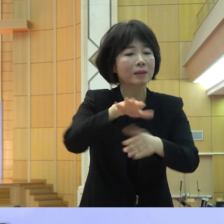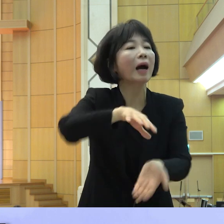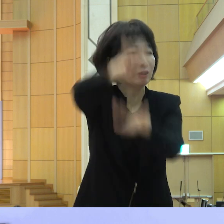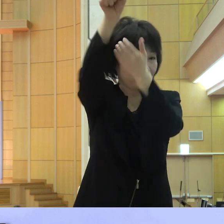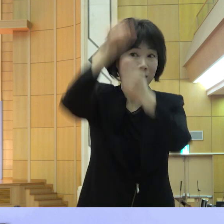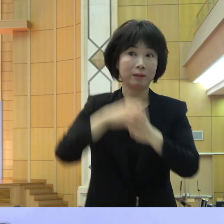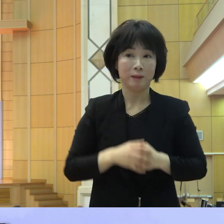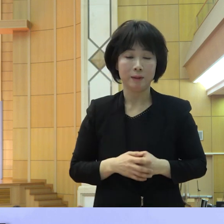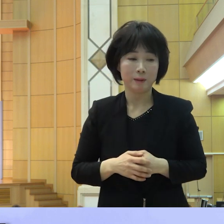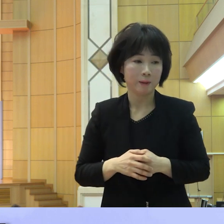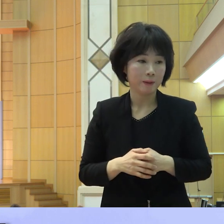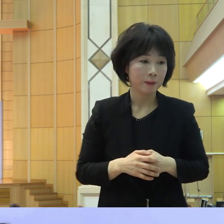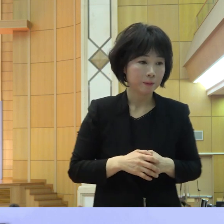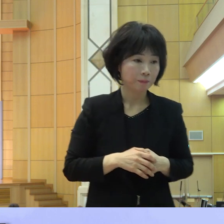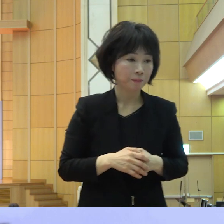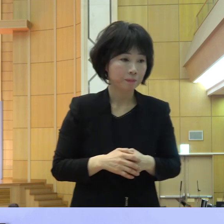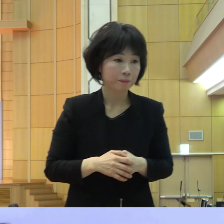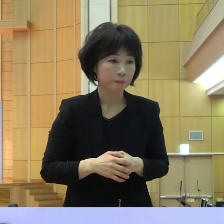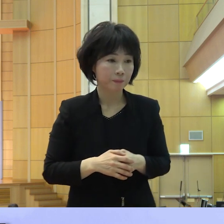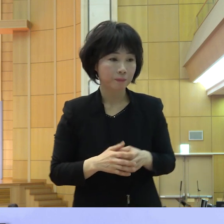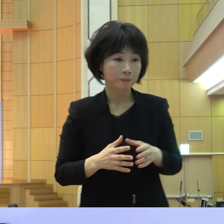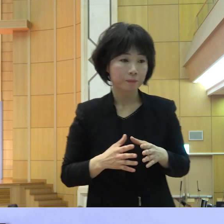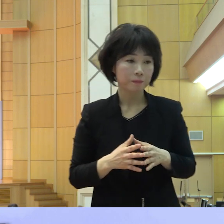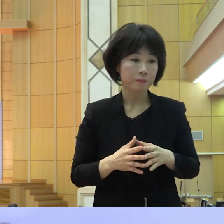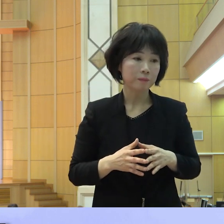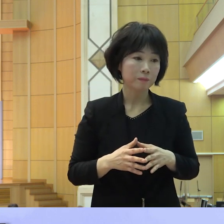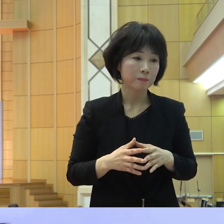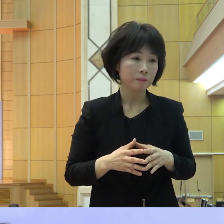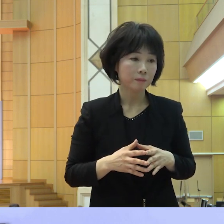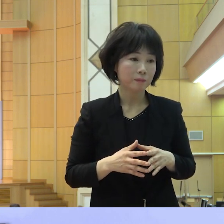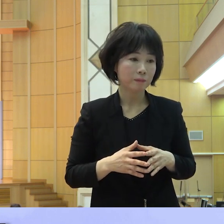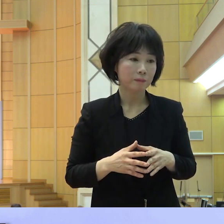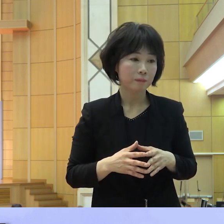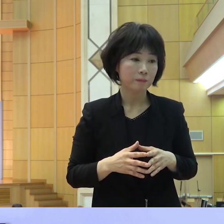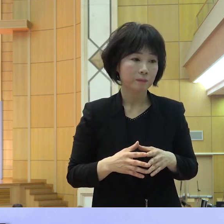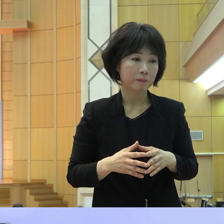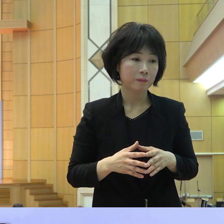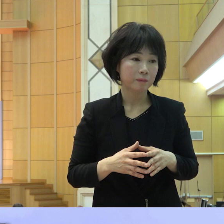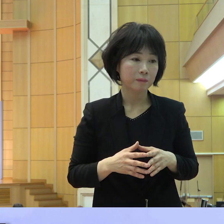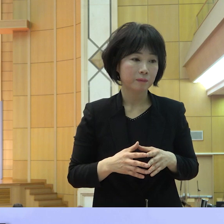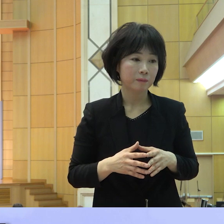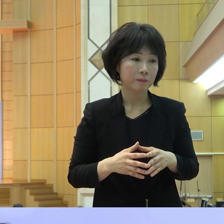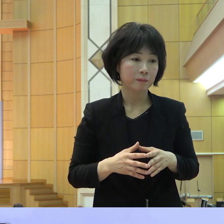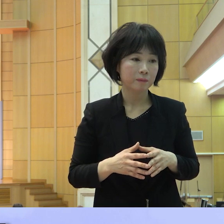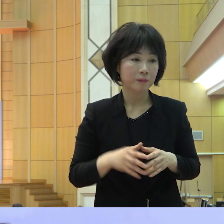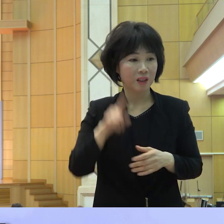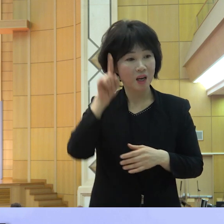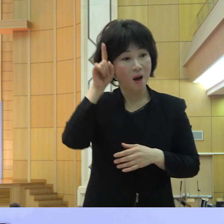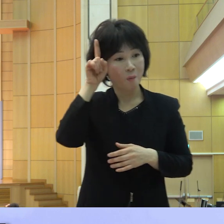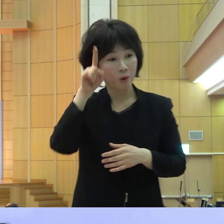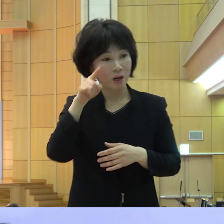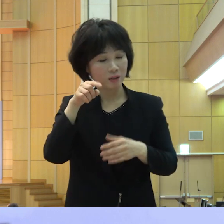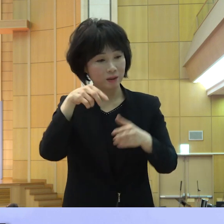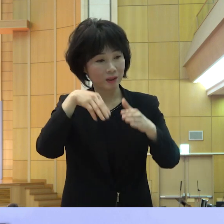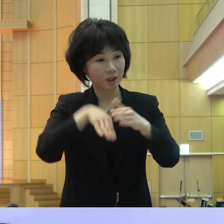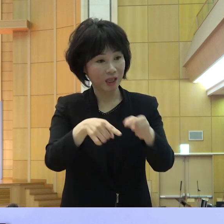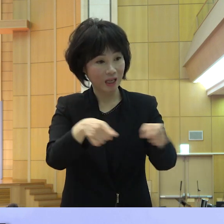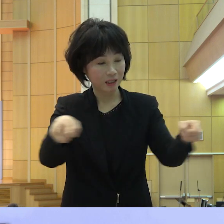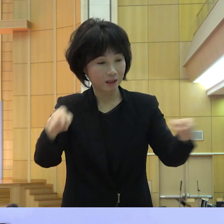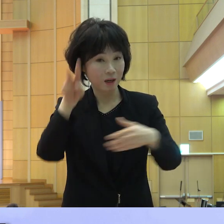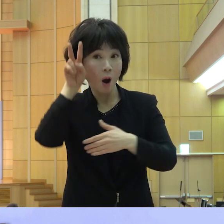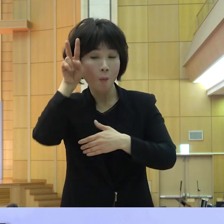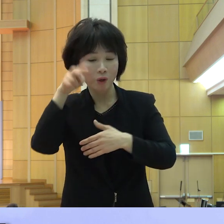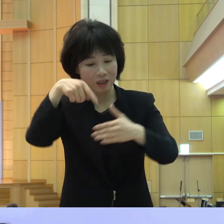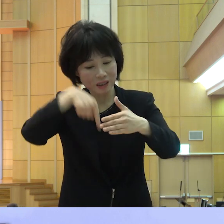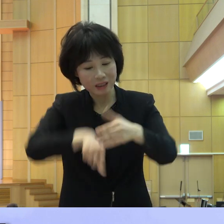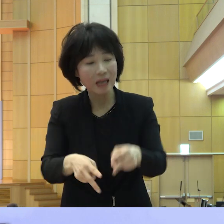2층만 그렇게 합니다. 2층, 1층은 사용해도 되고, 올해는 지하 1층 화요일 날은 그렇게 청소하는